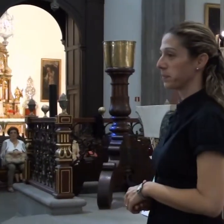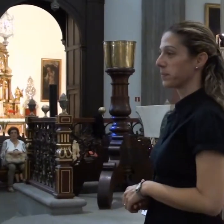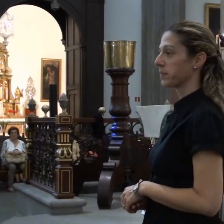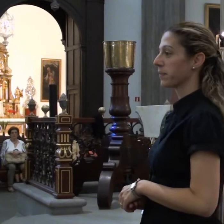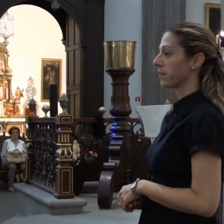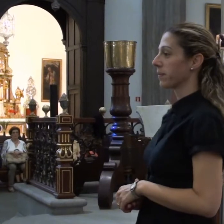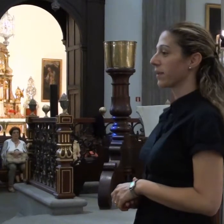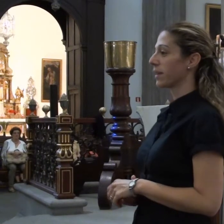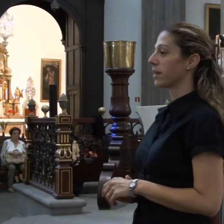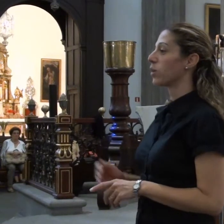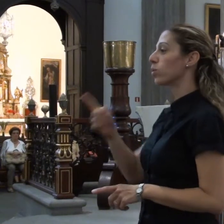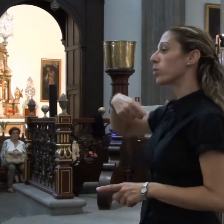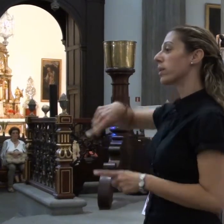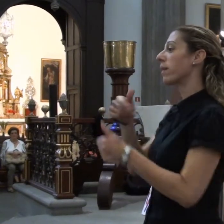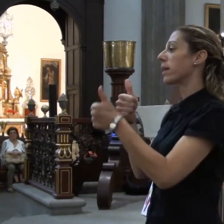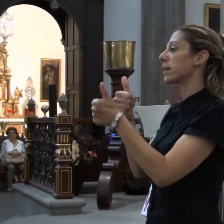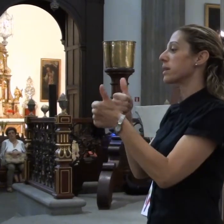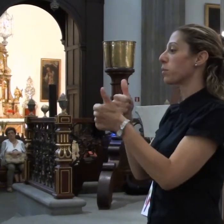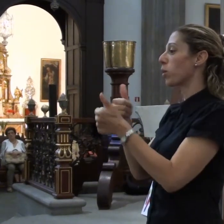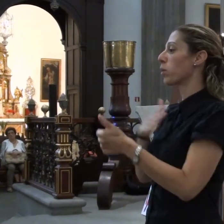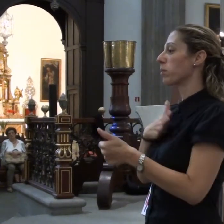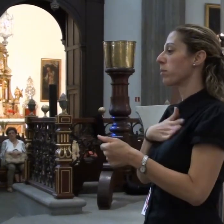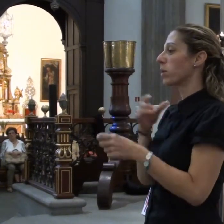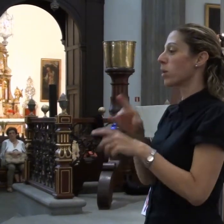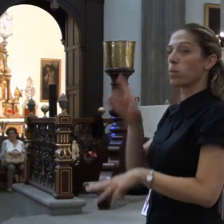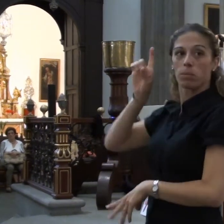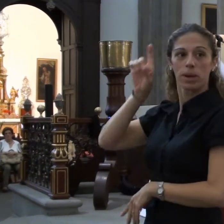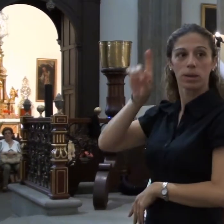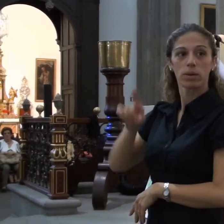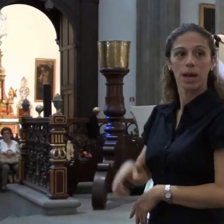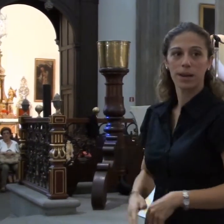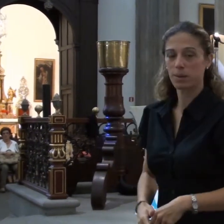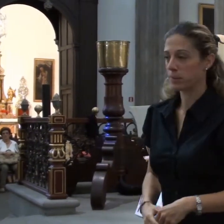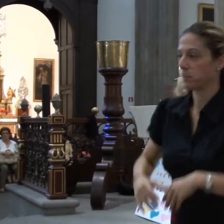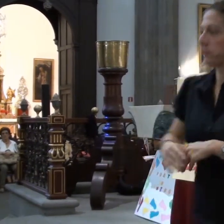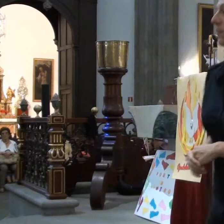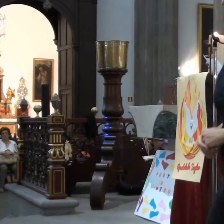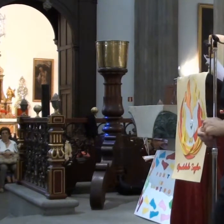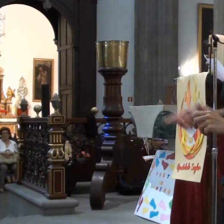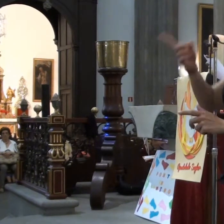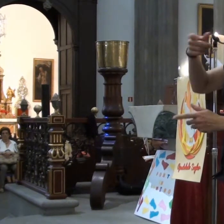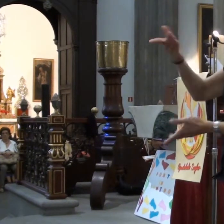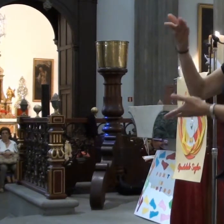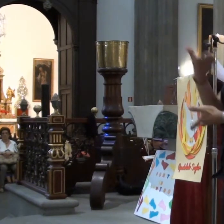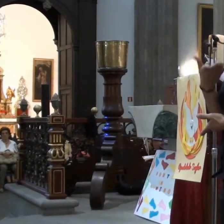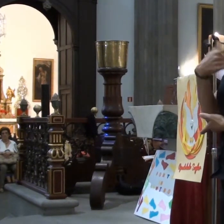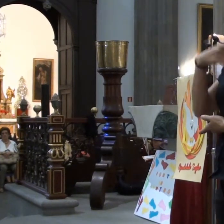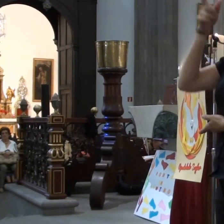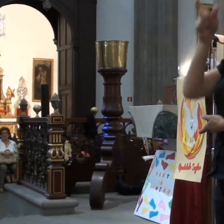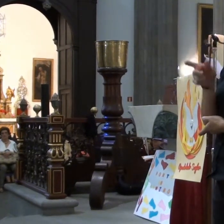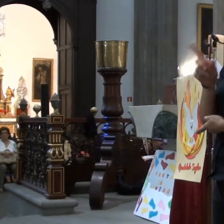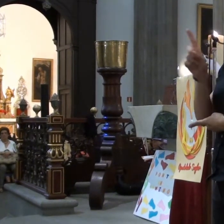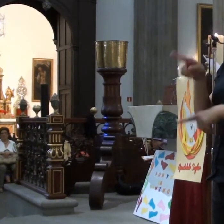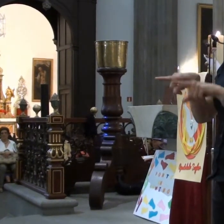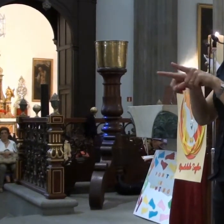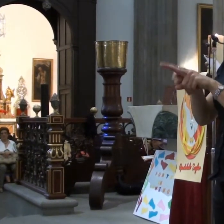hacer discípulo mío no maestros hacer personas no esclavos